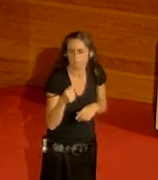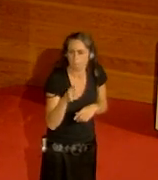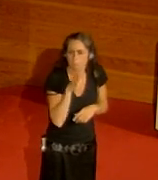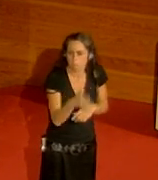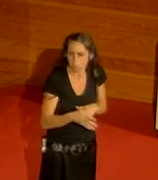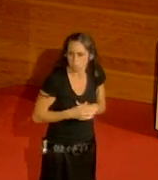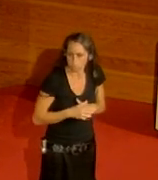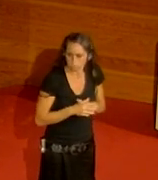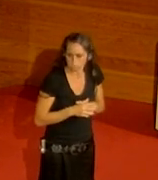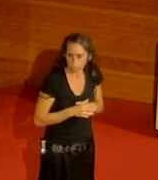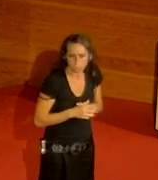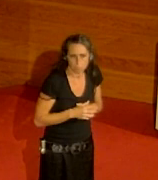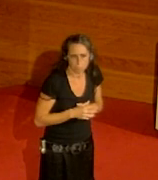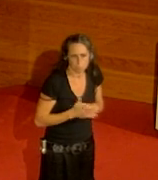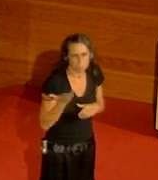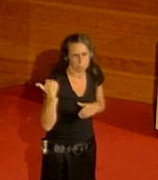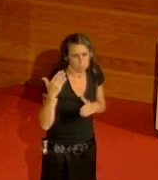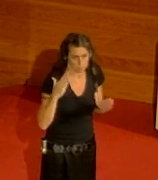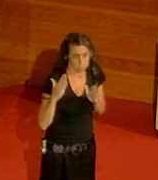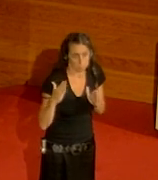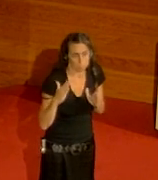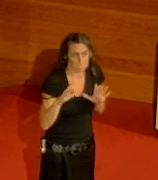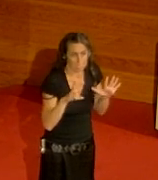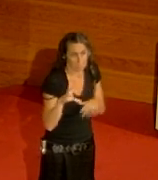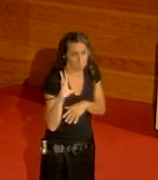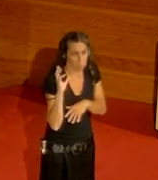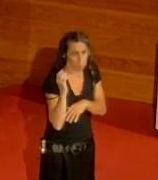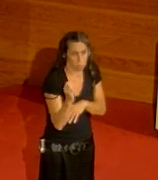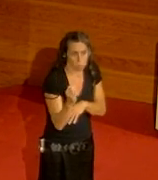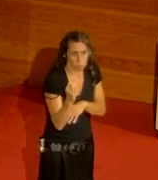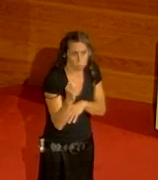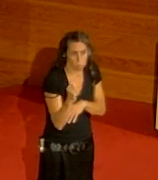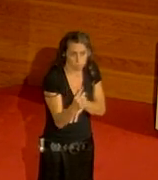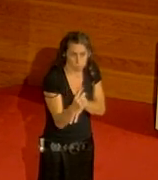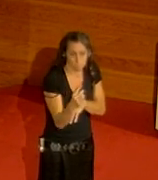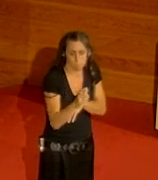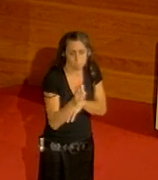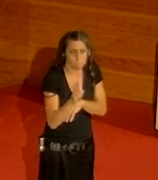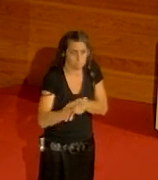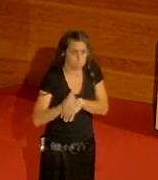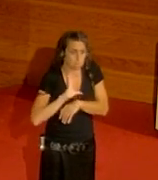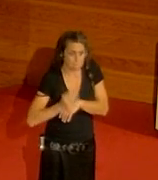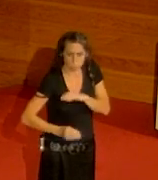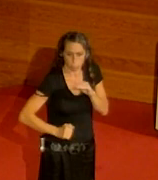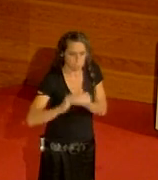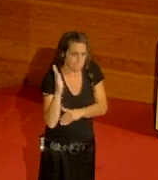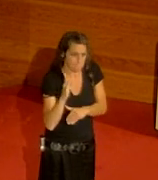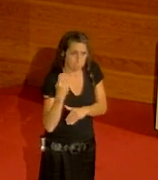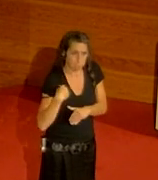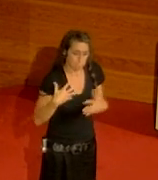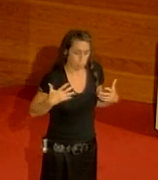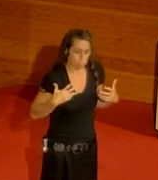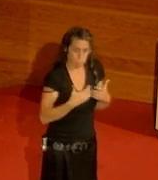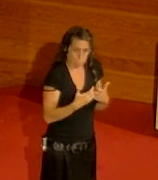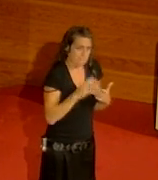hubo en su momento en ese momento más de 700.000 palestinos que en el momento que se produce la Primera Guerra árabe israelí